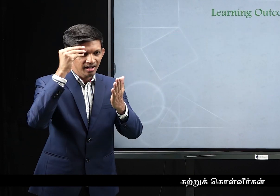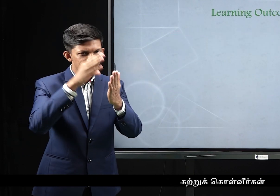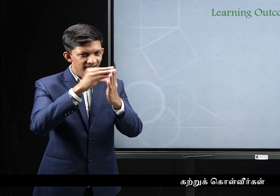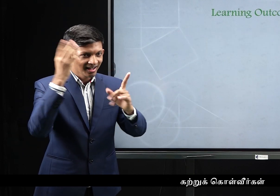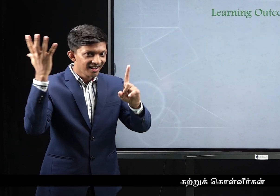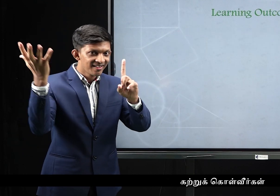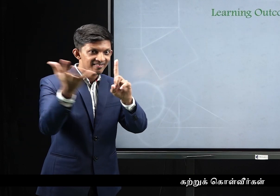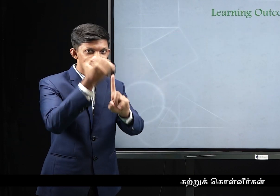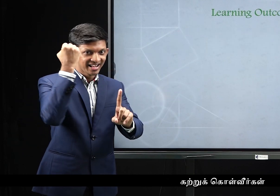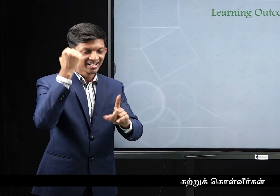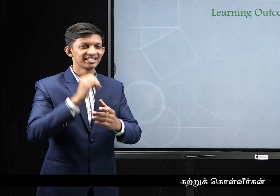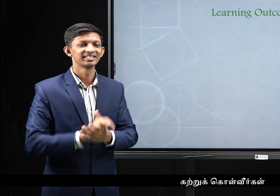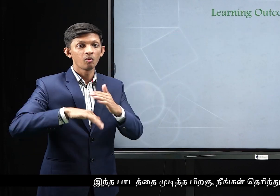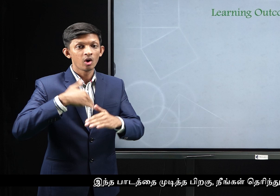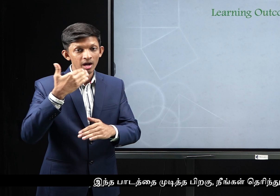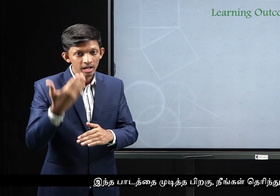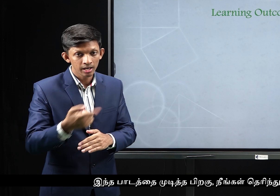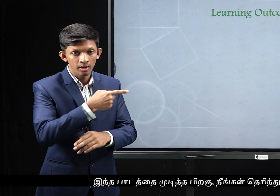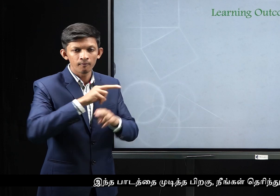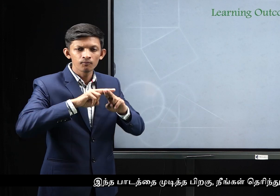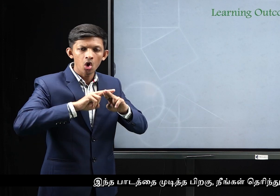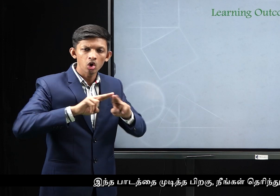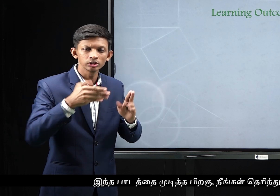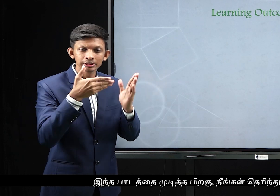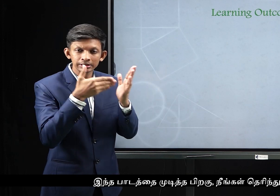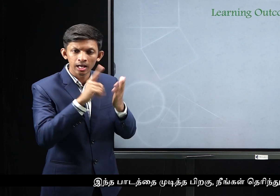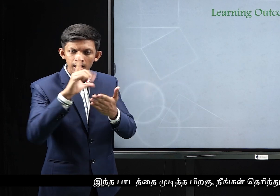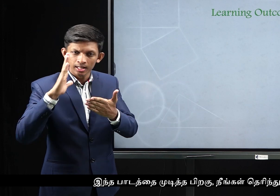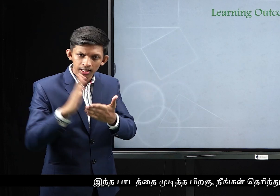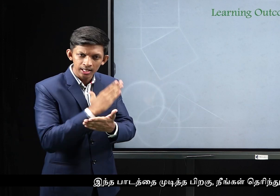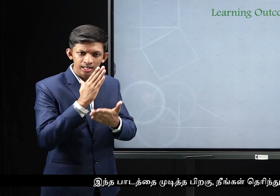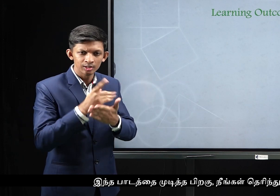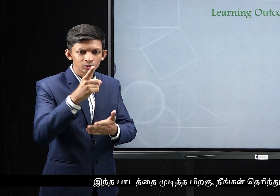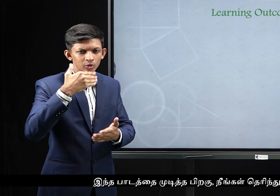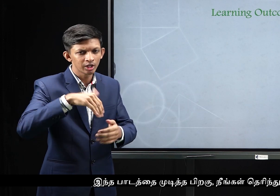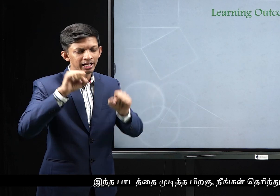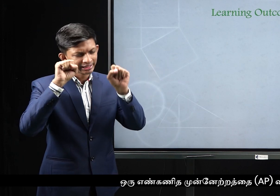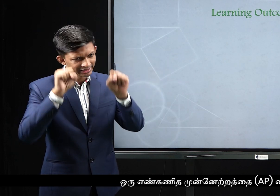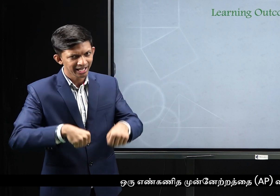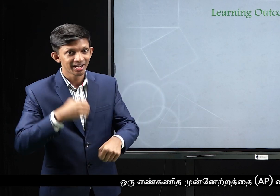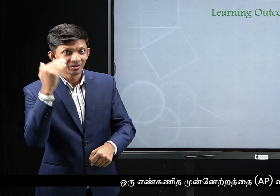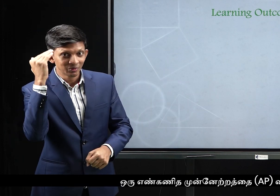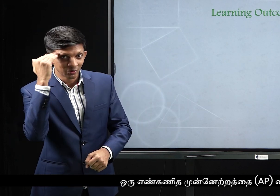கற்றுக்கொள்வீர்கள். இந்த பாடத்தை முடித்த பிறகு நீங்கள் தெரிந்து கொள்ள முடியும். ஒரு